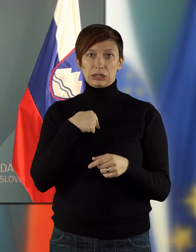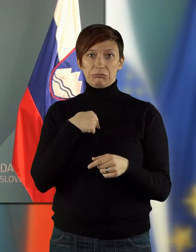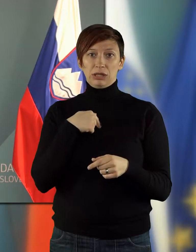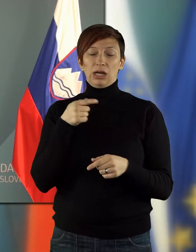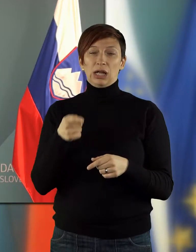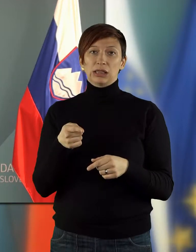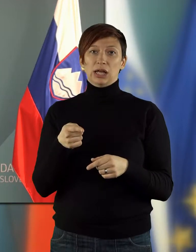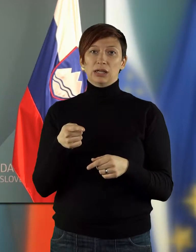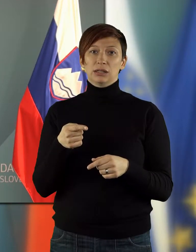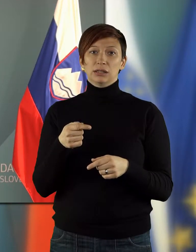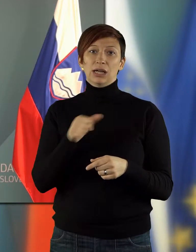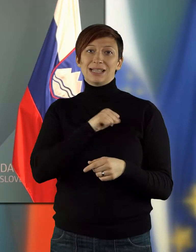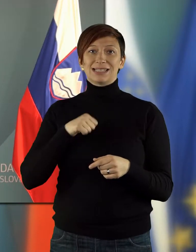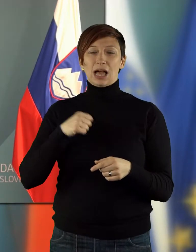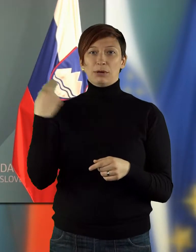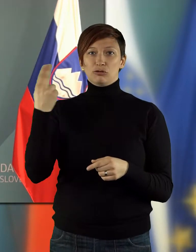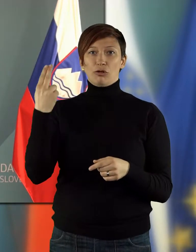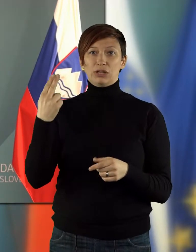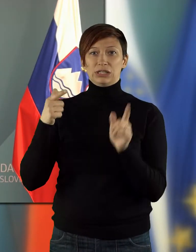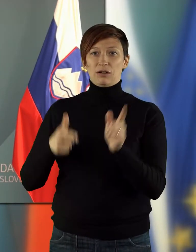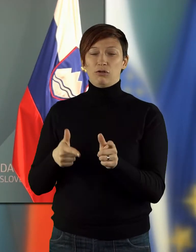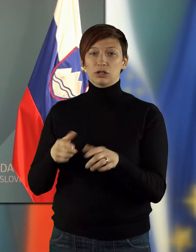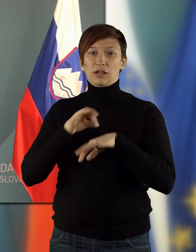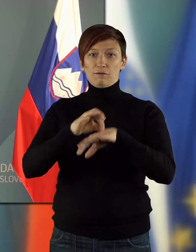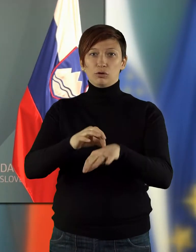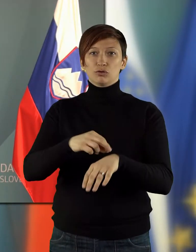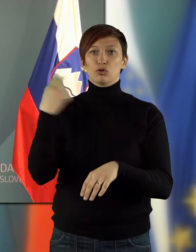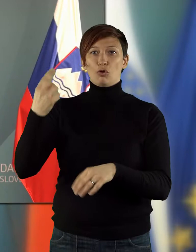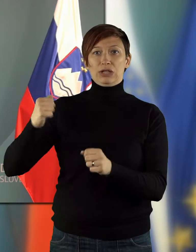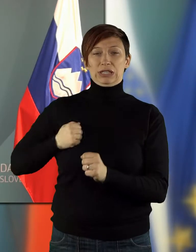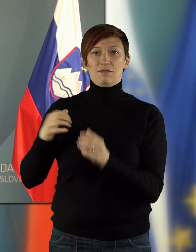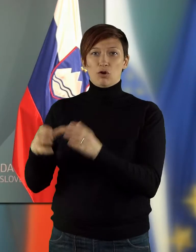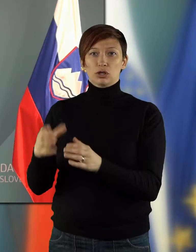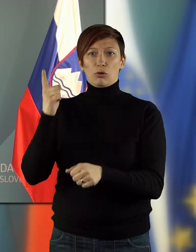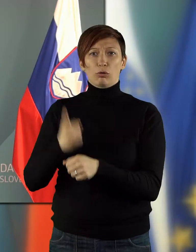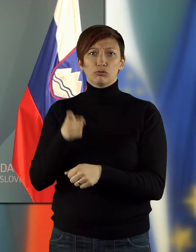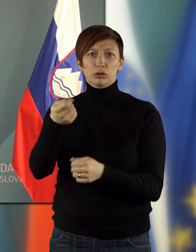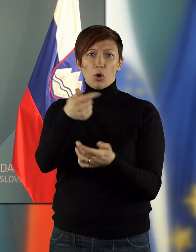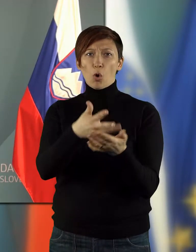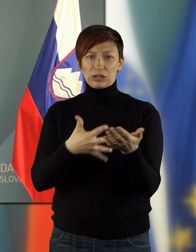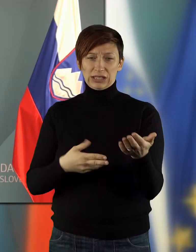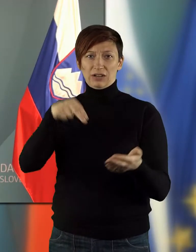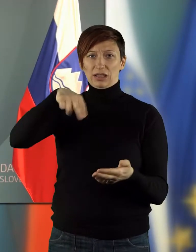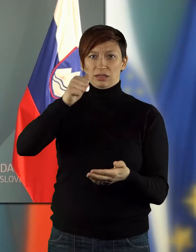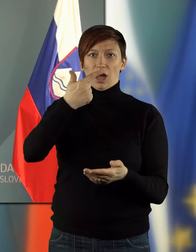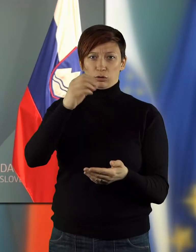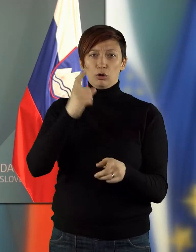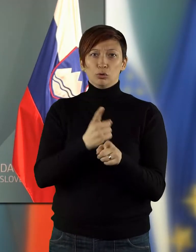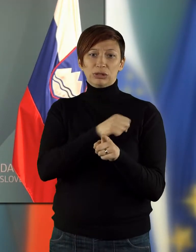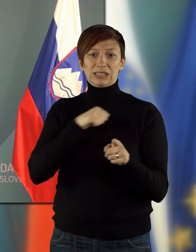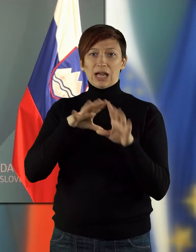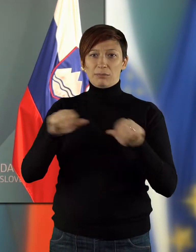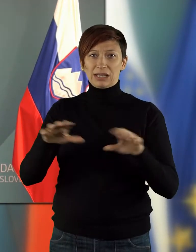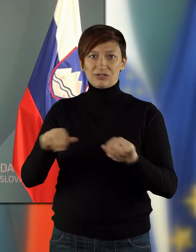Presenečen sem, da je pravzaprav se sama slovenska vojska, vodstvo slovenske vojske odločila za to ocenjevanje, ga